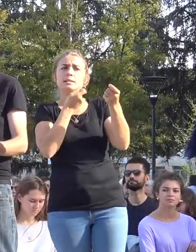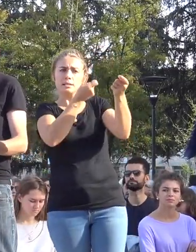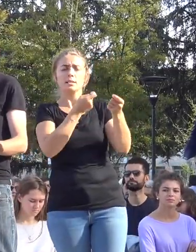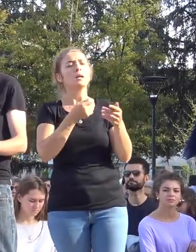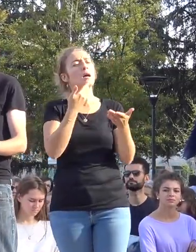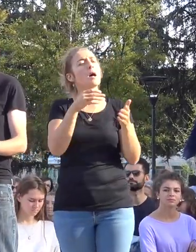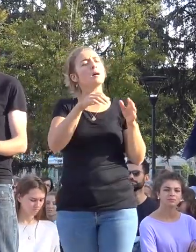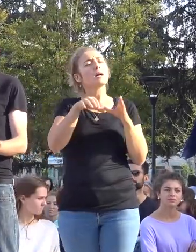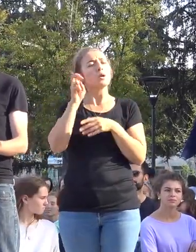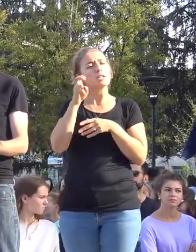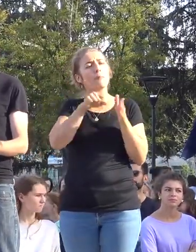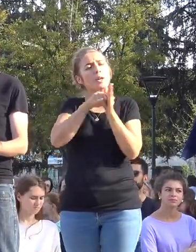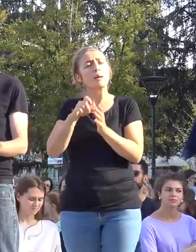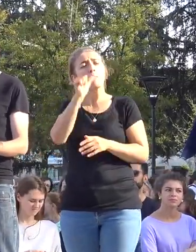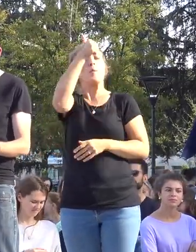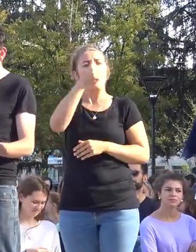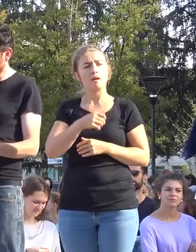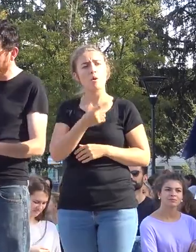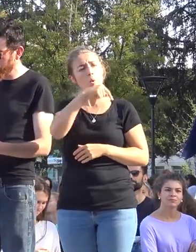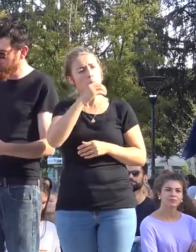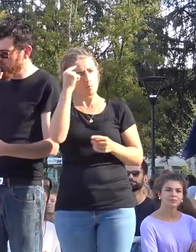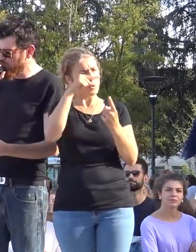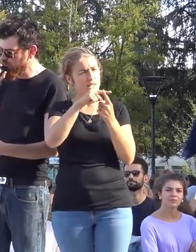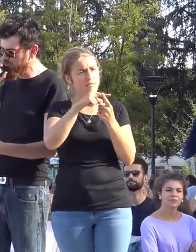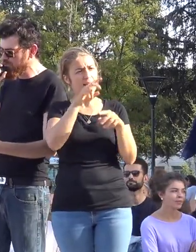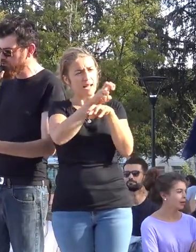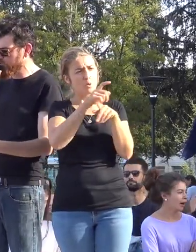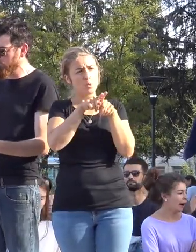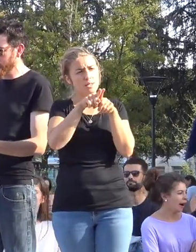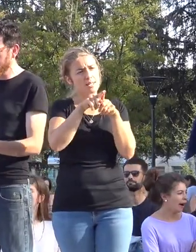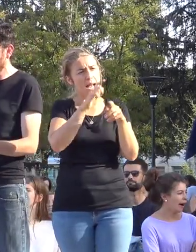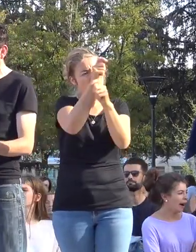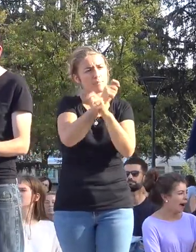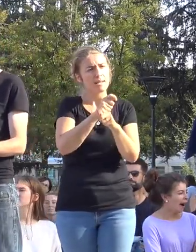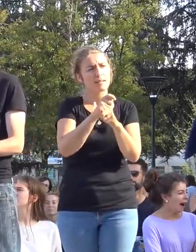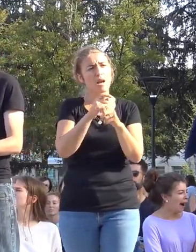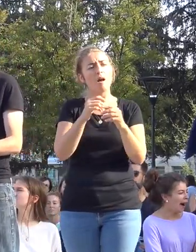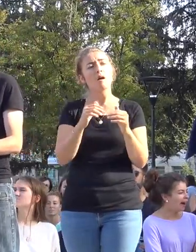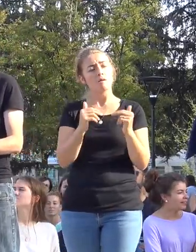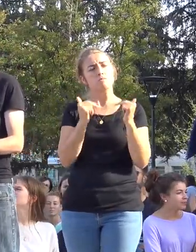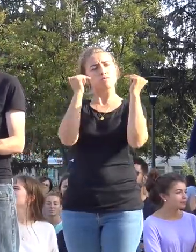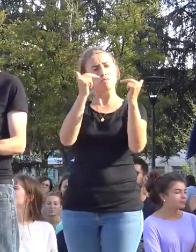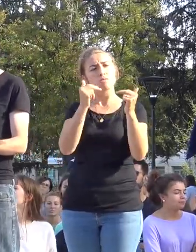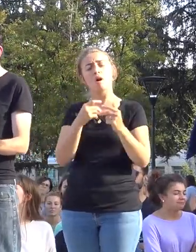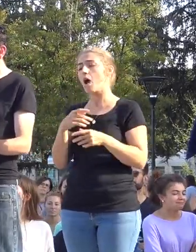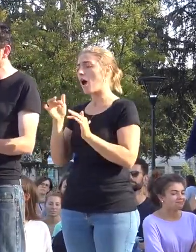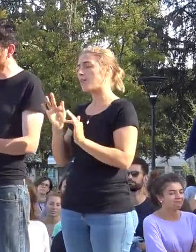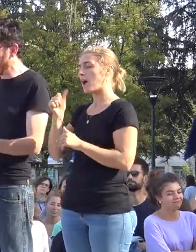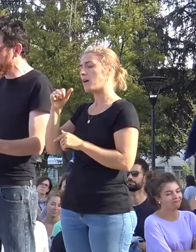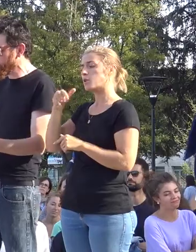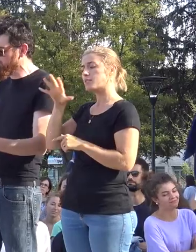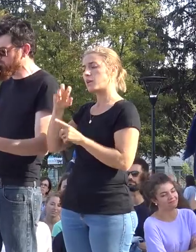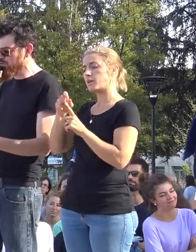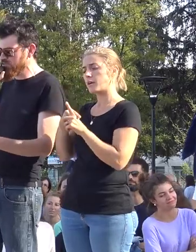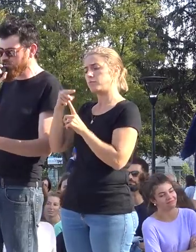un, qu'ils revoient leurs objectifs à la hausse et qu'ils les respectent pour limiter le réchauffement climatique à 1,5, sans avoir recours à des technologies